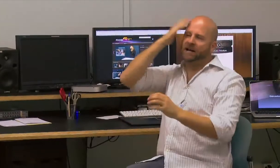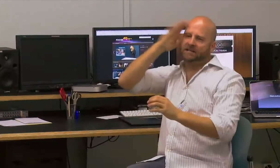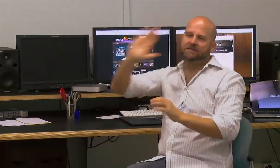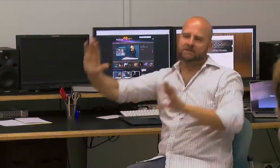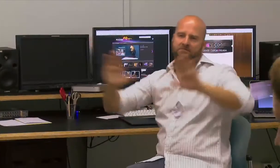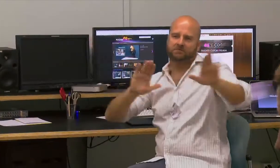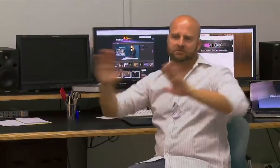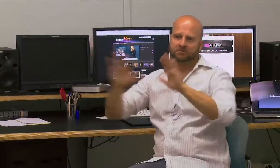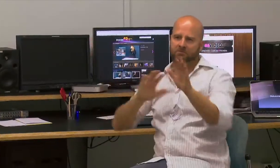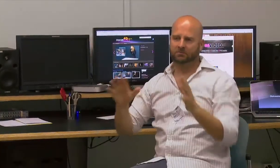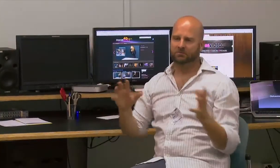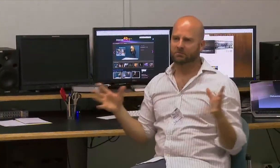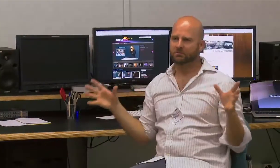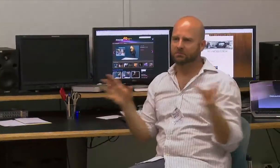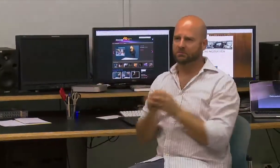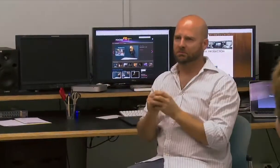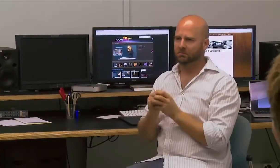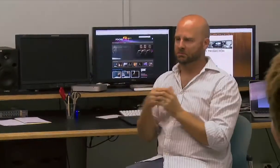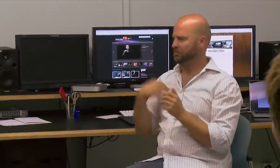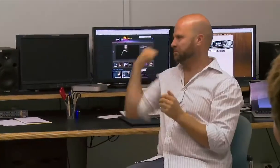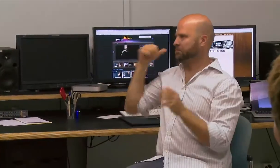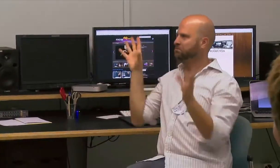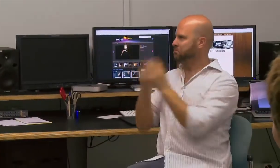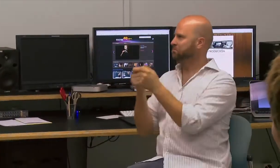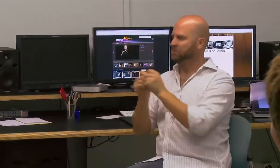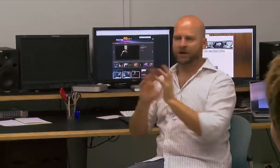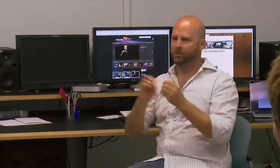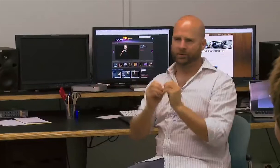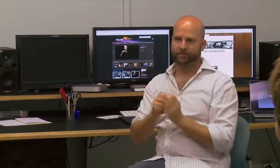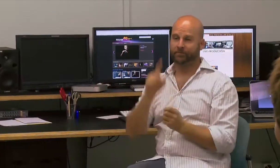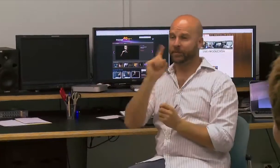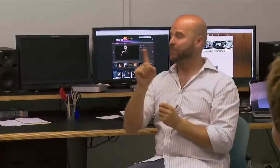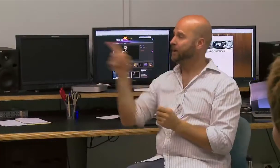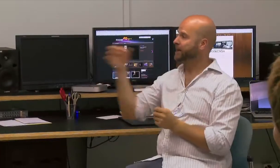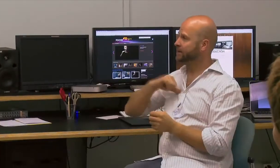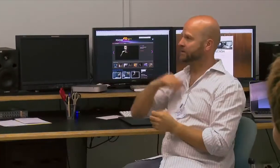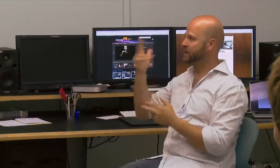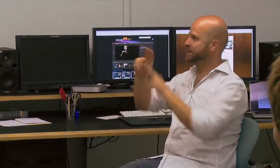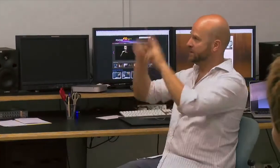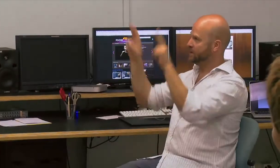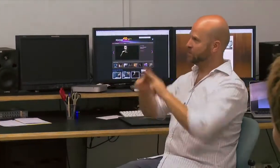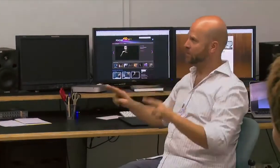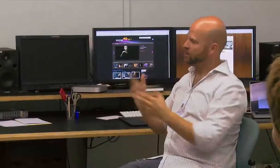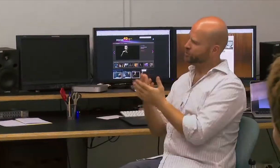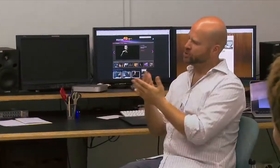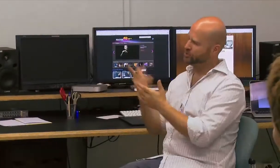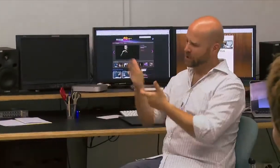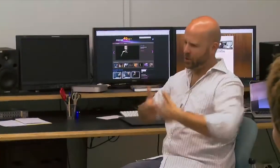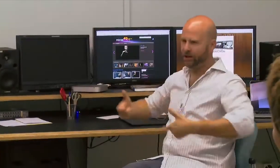Aber das klappt, man weiß es ja auch irgendwie untereinander. Das gibt keine Probleme. Aber international,